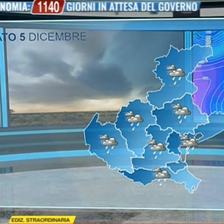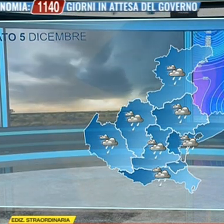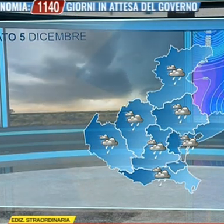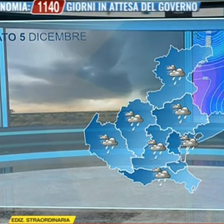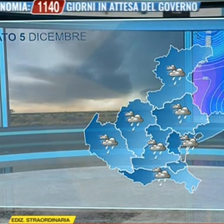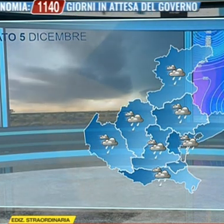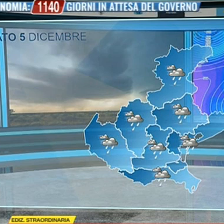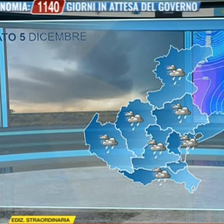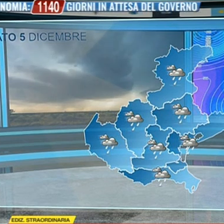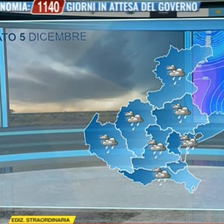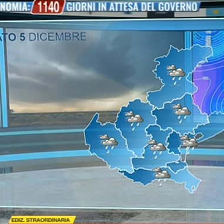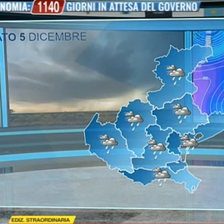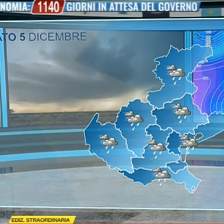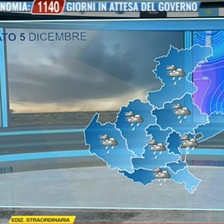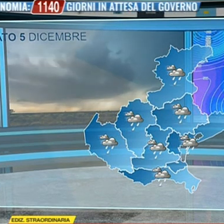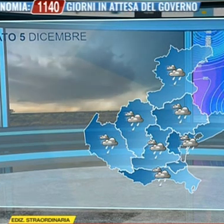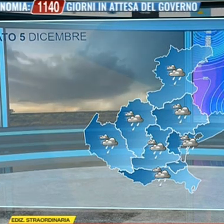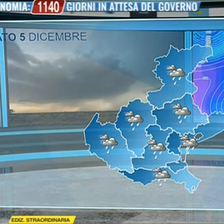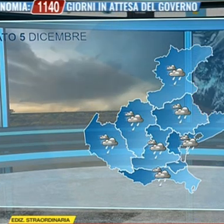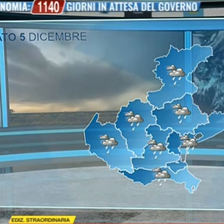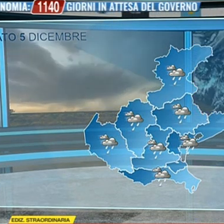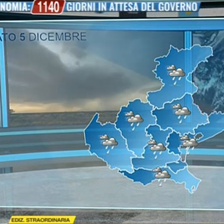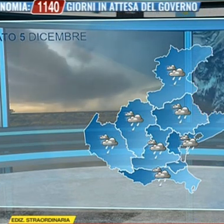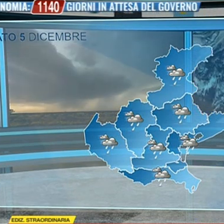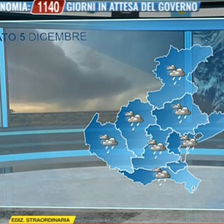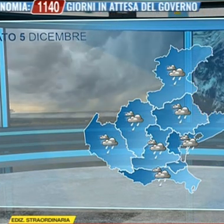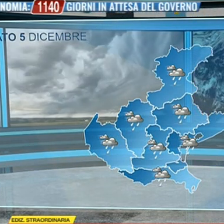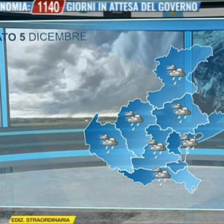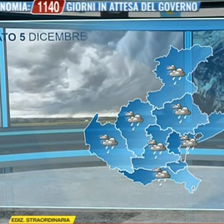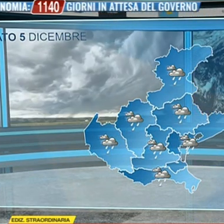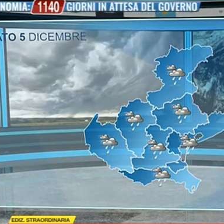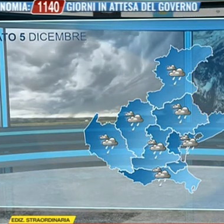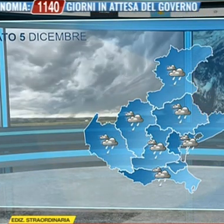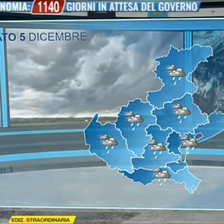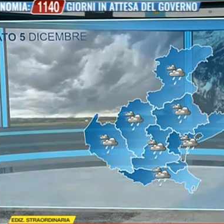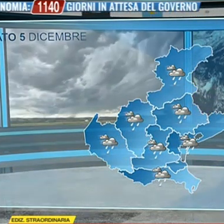perché localmente i fenomeni potrebbero anche essere di forte intensità.